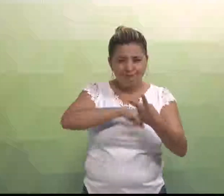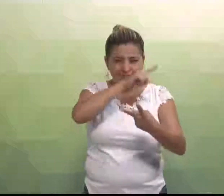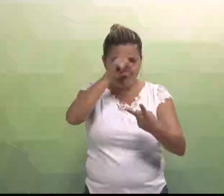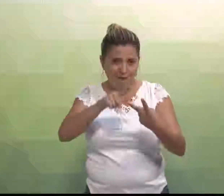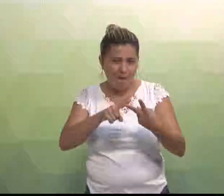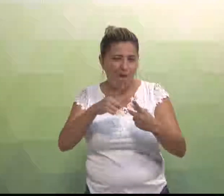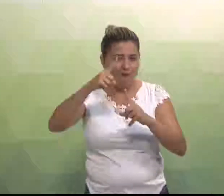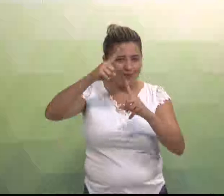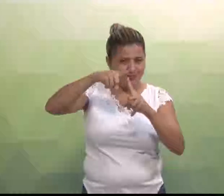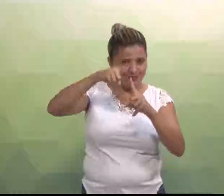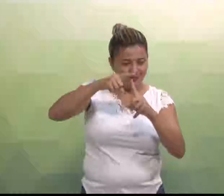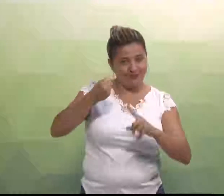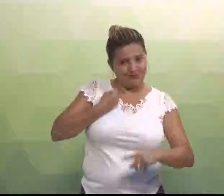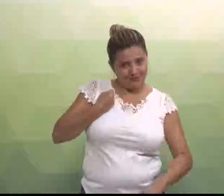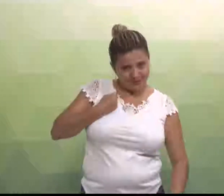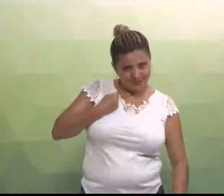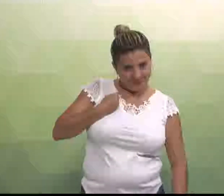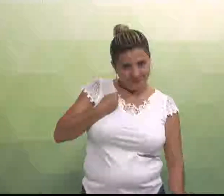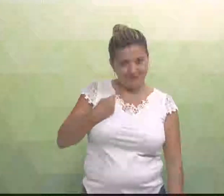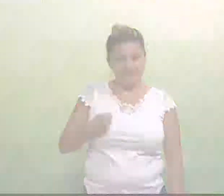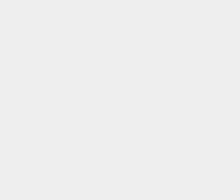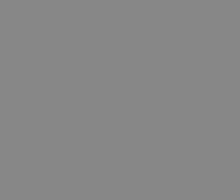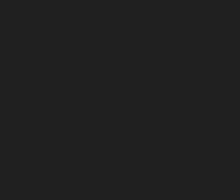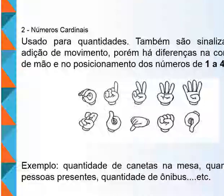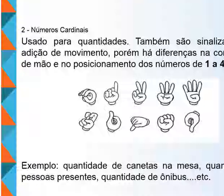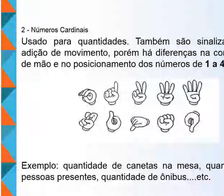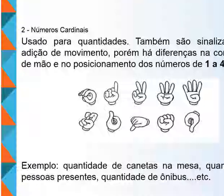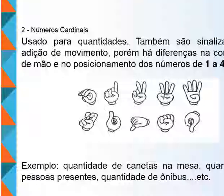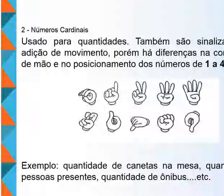O outro número que eu estarei apresentando